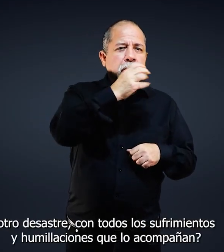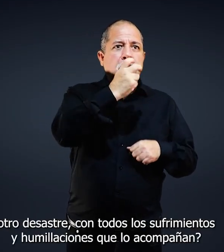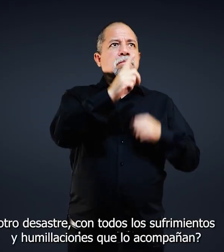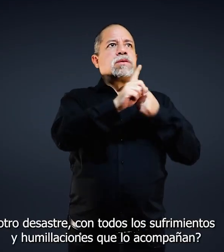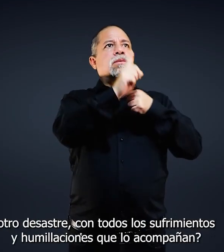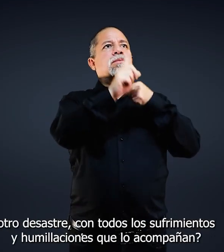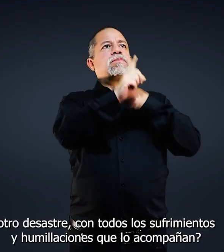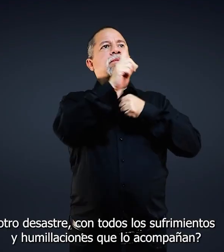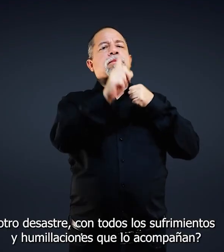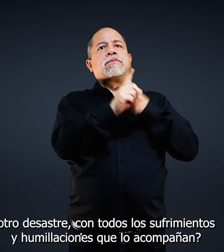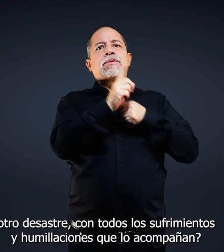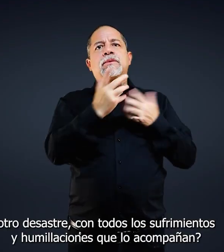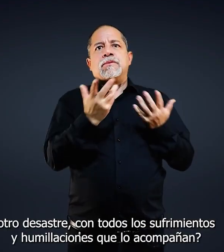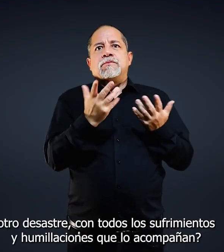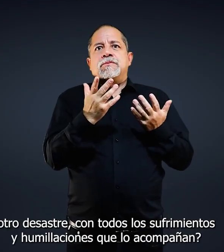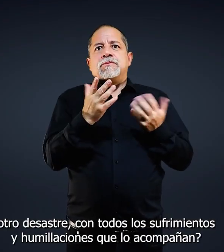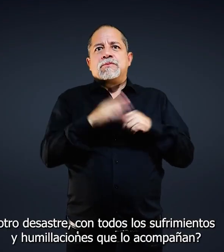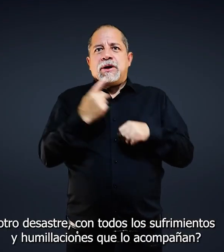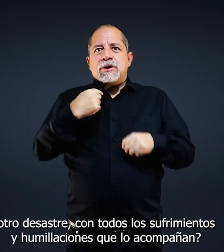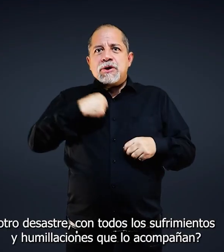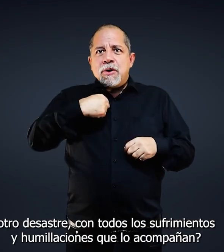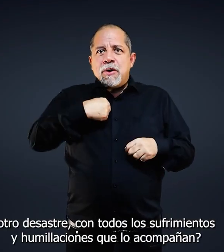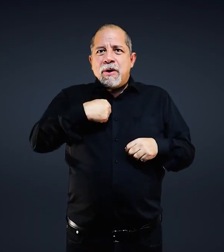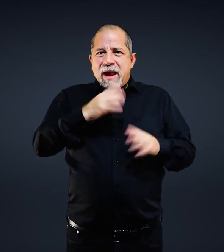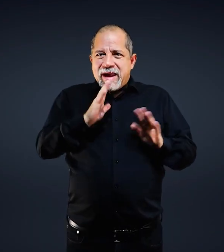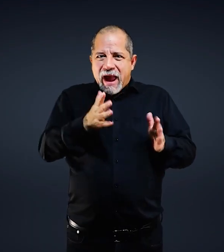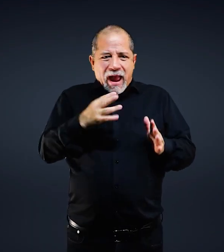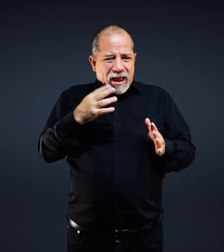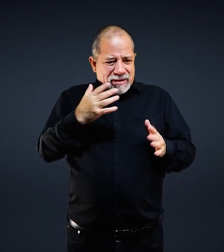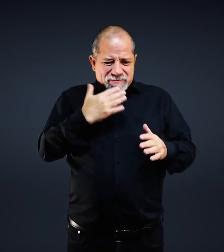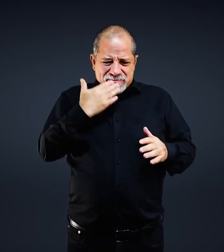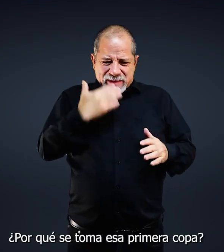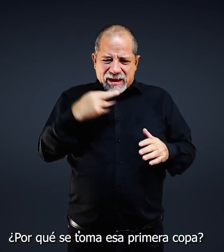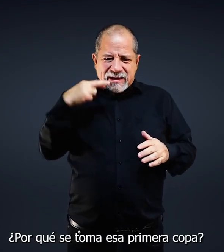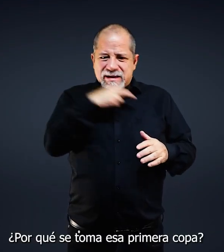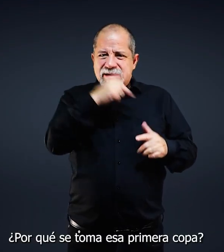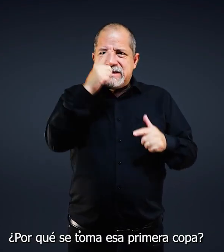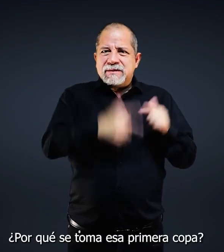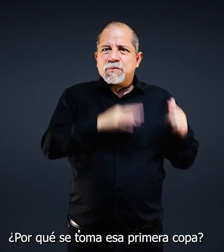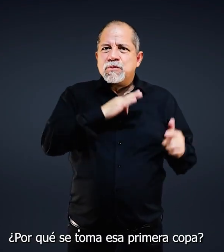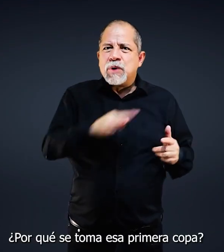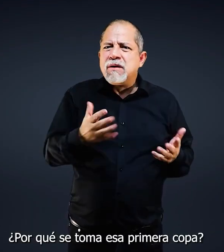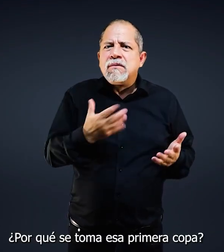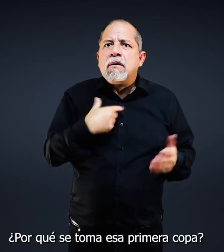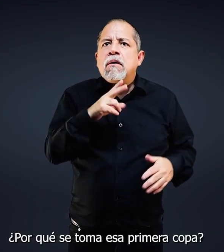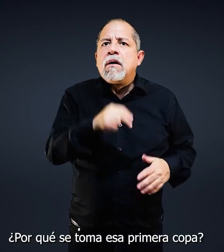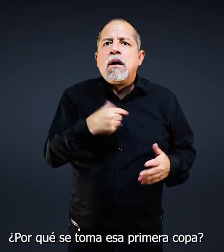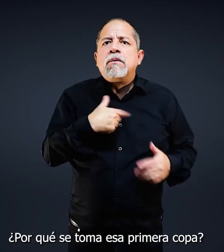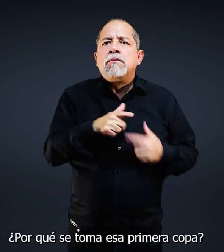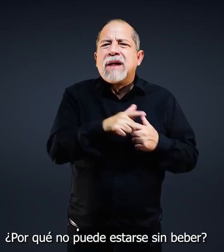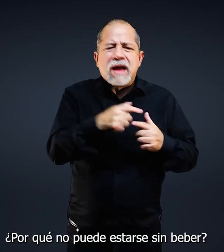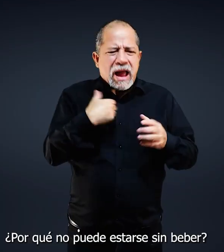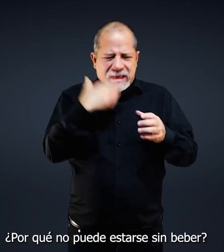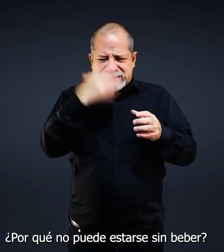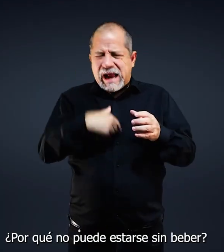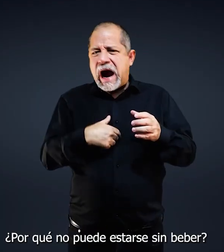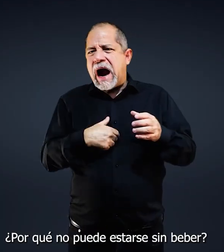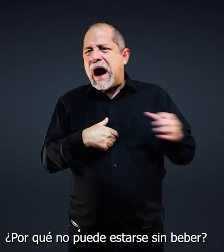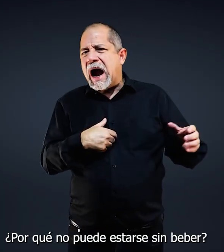sufrimientos y humillaciones que lo acompañan, ¿por qué se toma esa primera copa? ¿Por qué no puede estarse sin